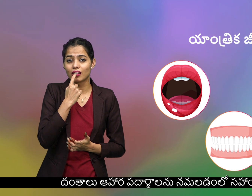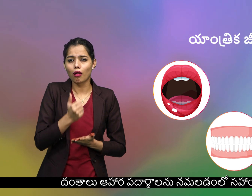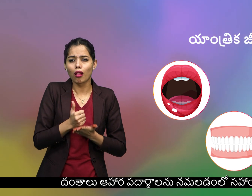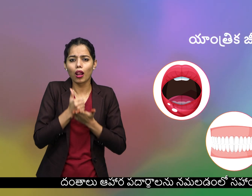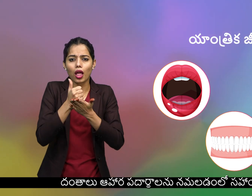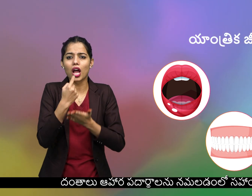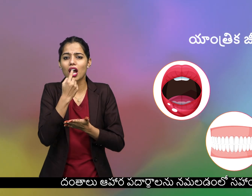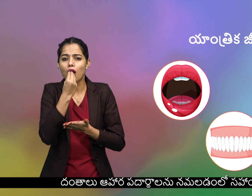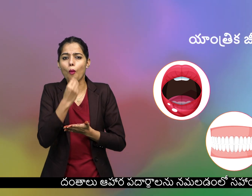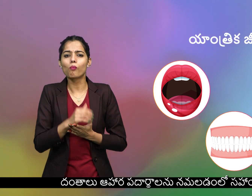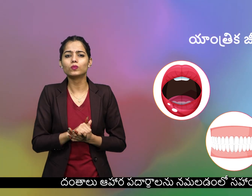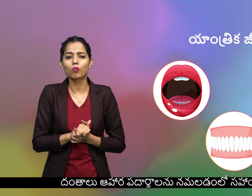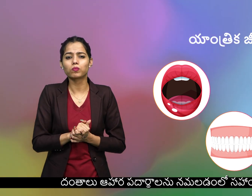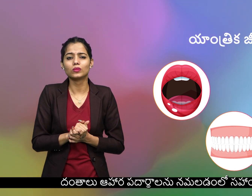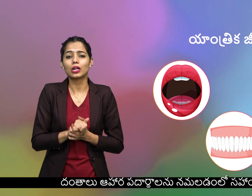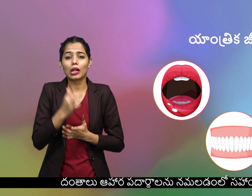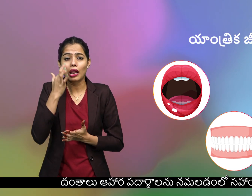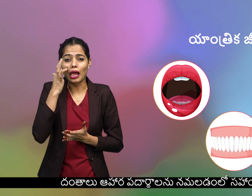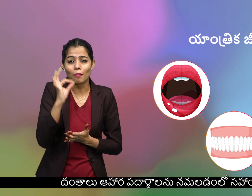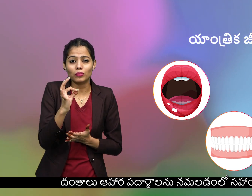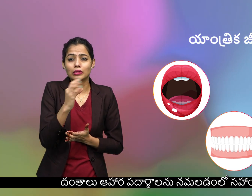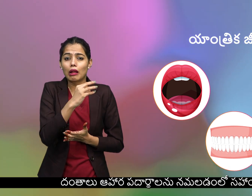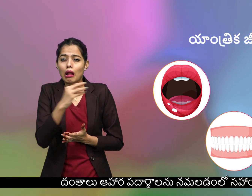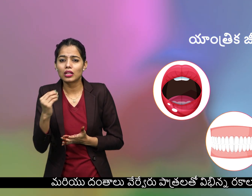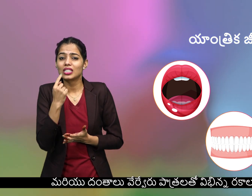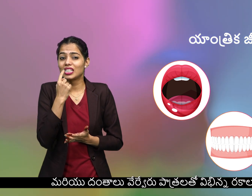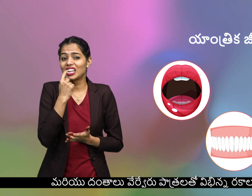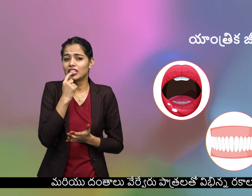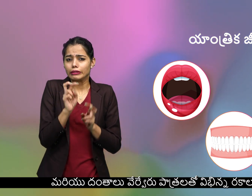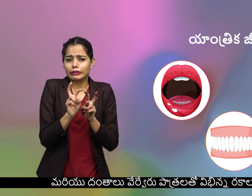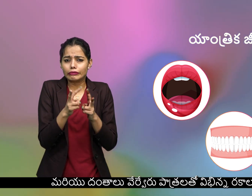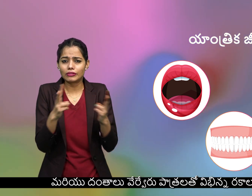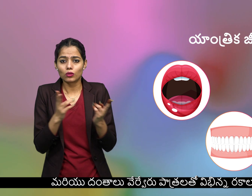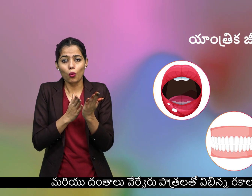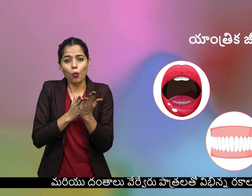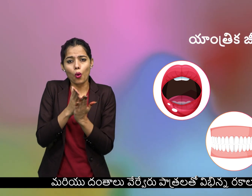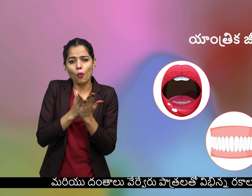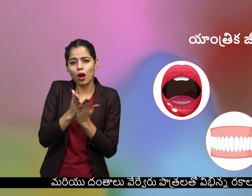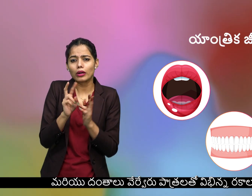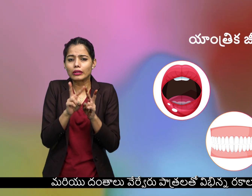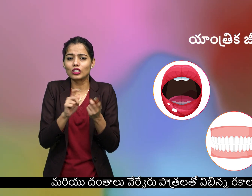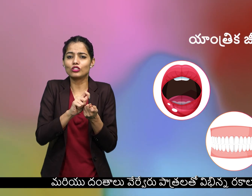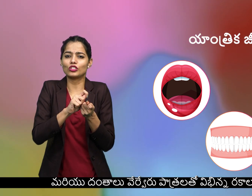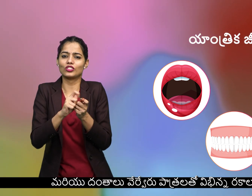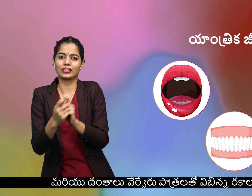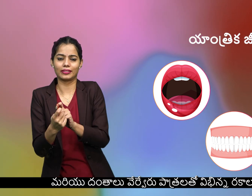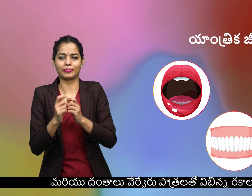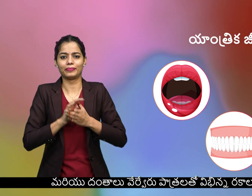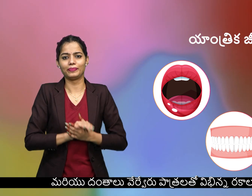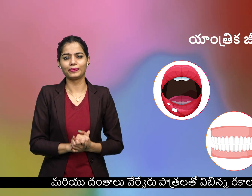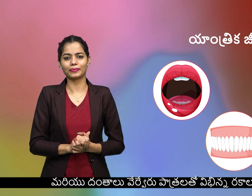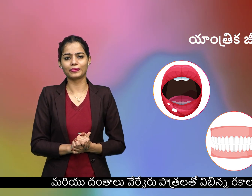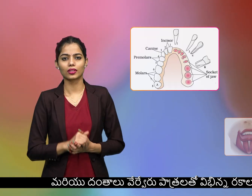దంతాలు ఆహార పదార్థాలను నమలడంలో సహాయపడతాయి మరియు దంతాలు వేరువేరు ప్రాంతాలతో